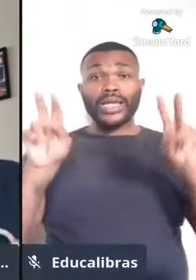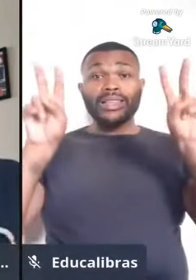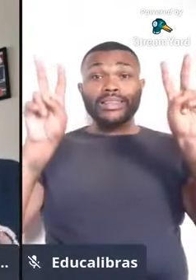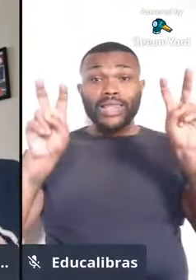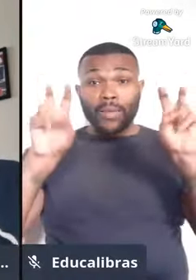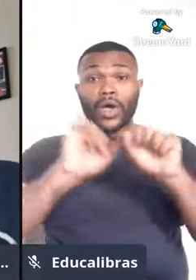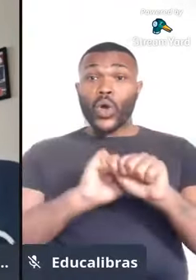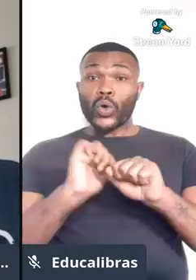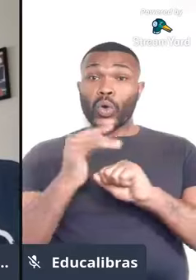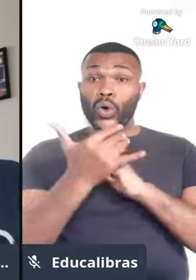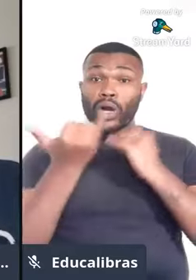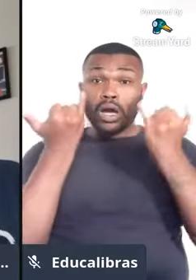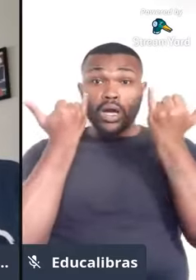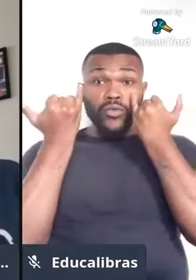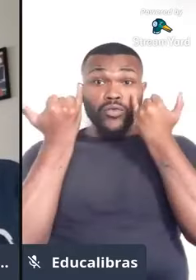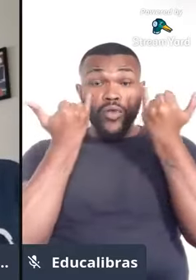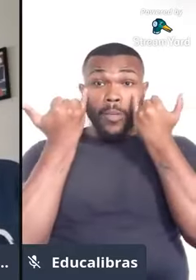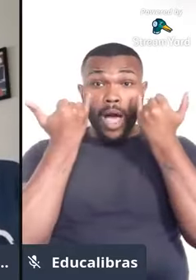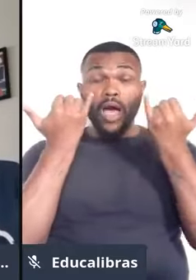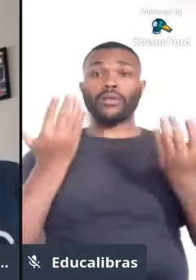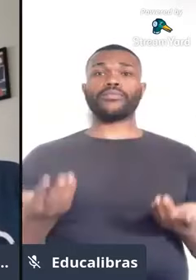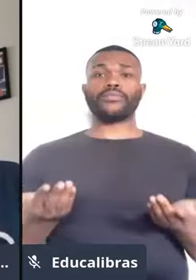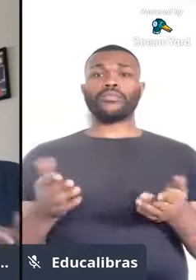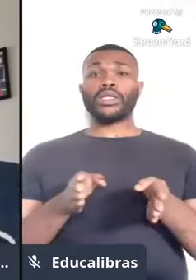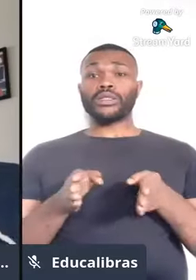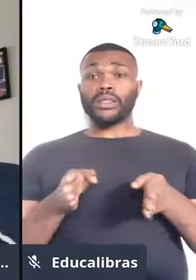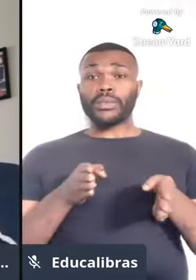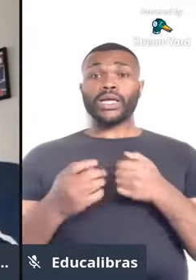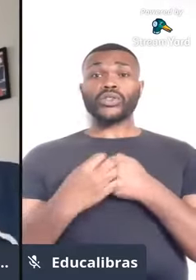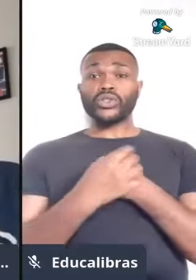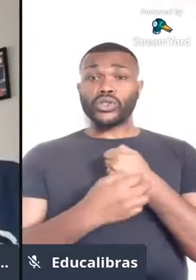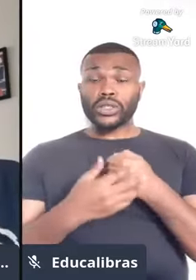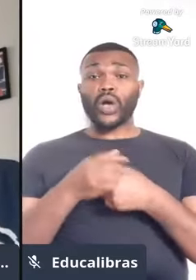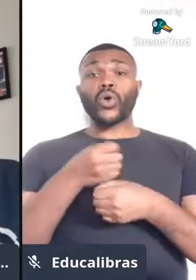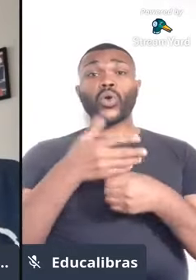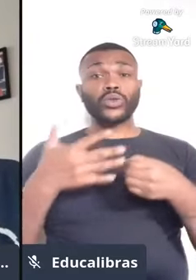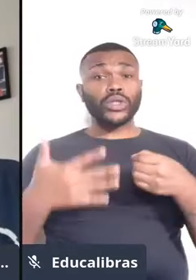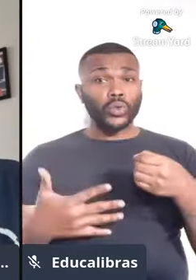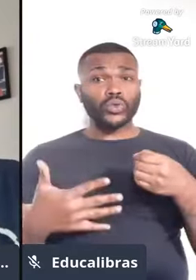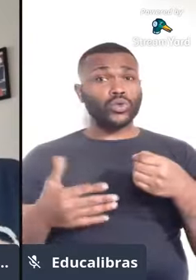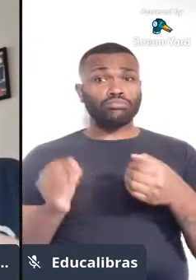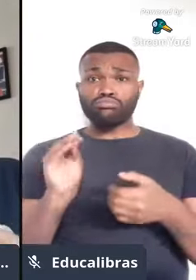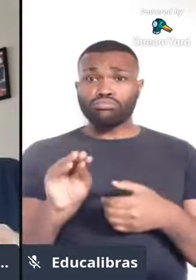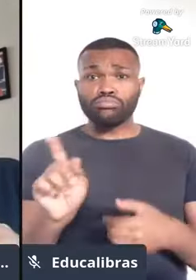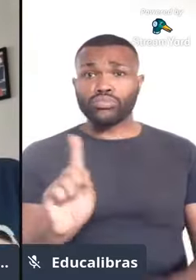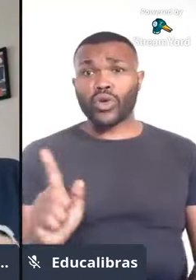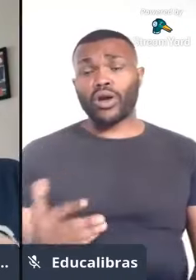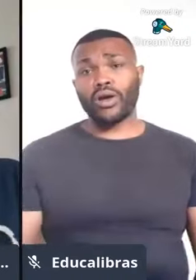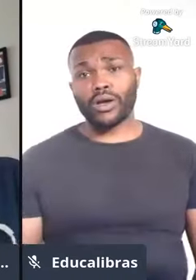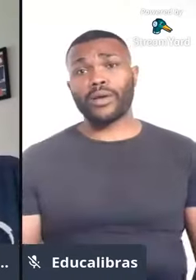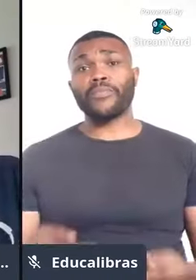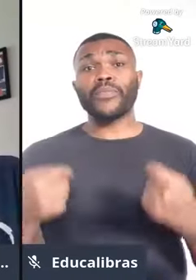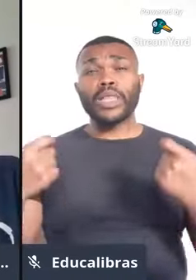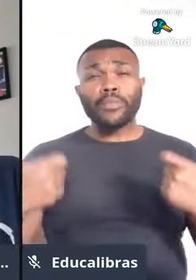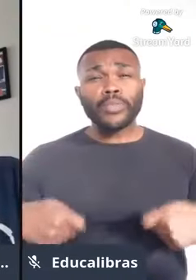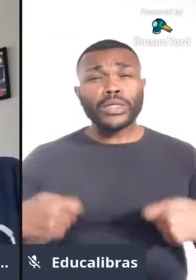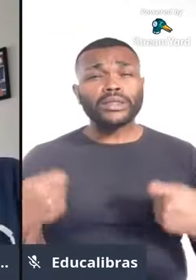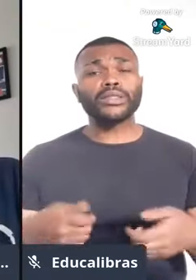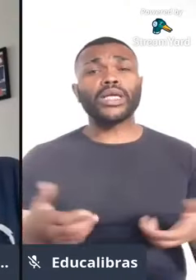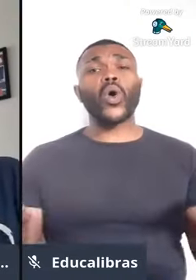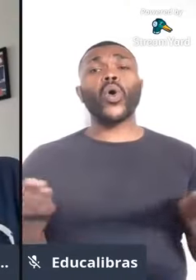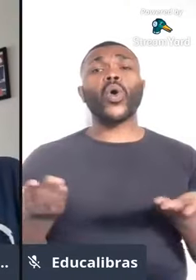pessoas. Coloca acessibilidade digital nesse conteúdo, mas não coloca. Então, o que precisa hoje é